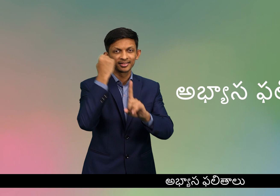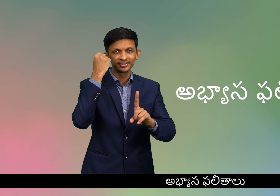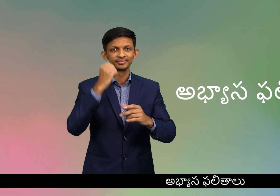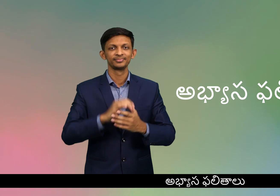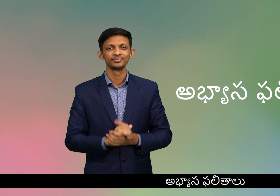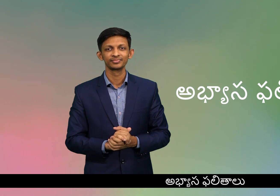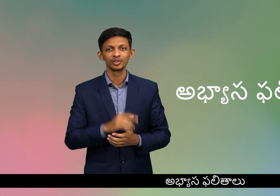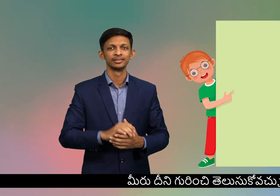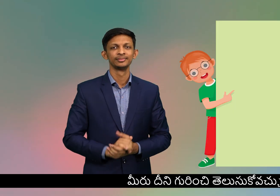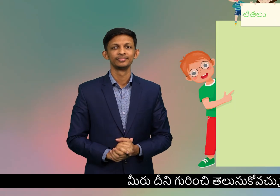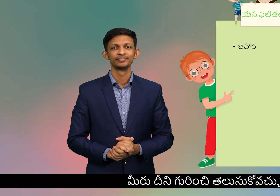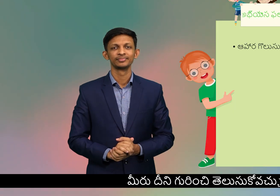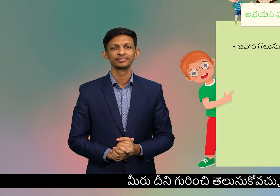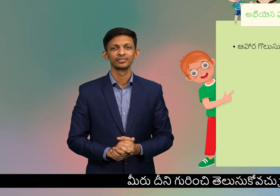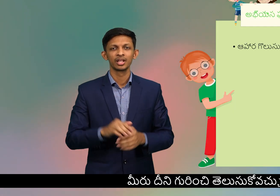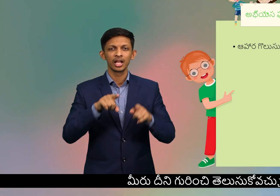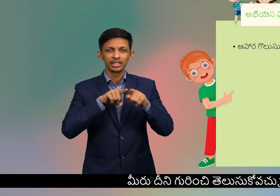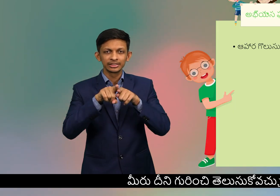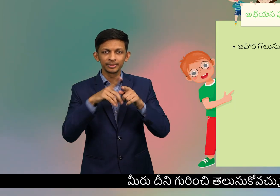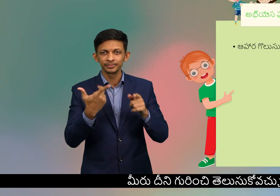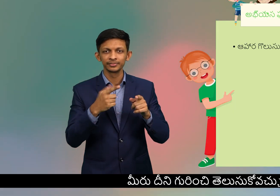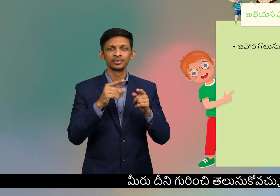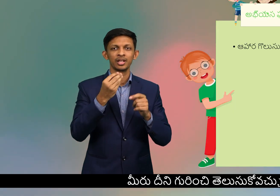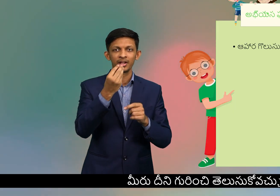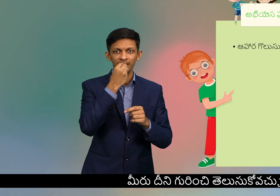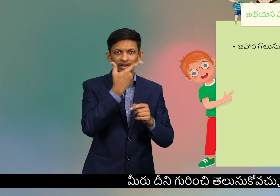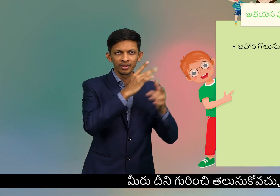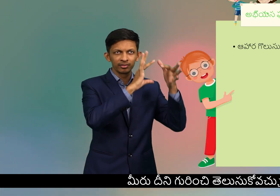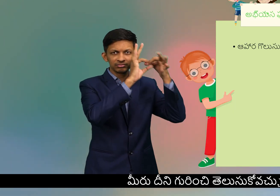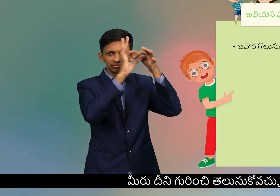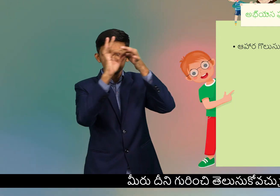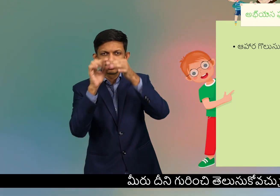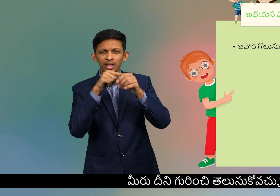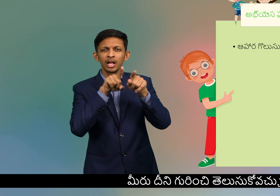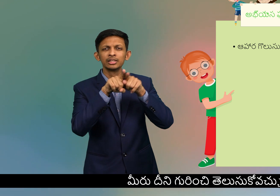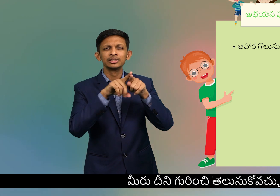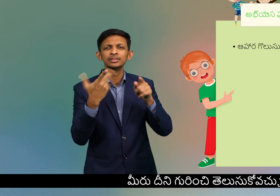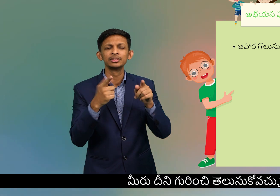ఫలితాలు. మీరు దీని గురించి తెలుసుకోవచ్చు.